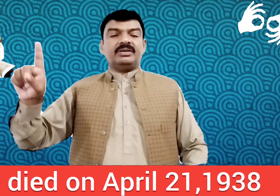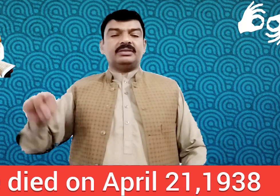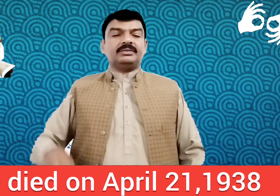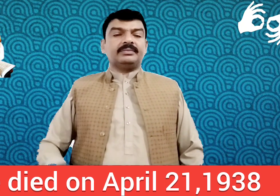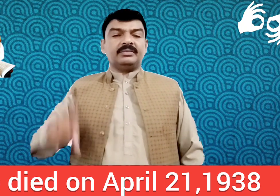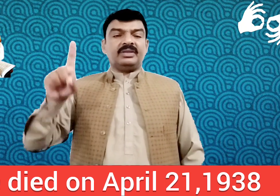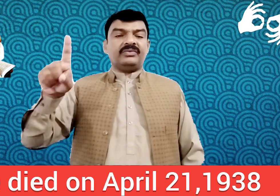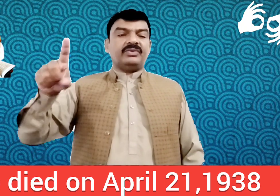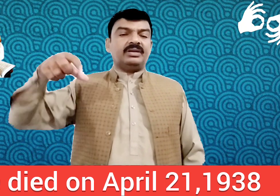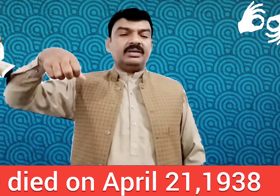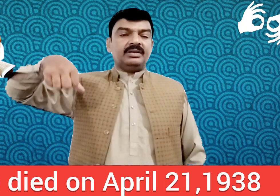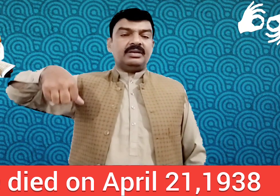April 21,